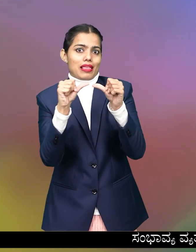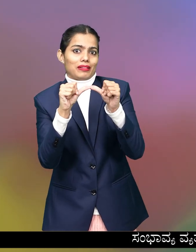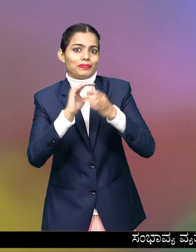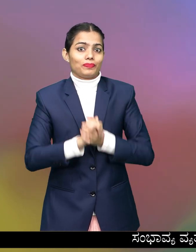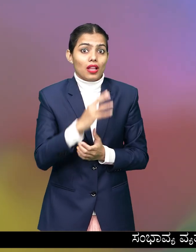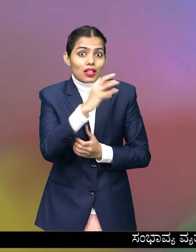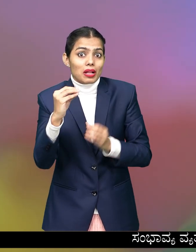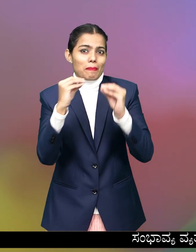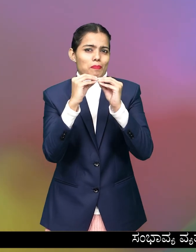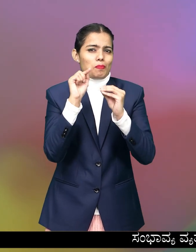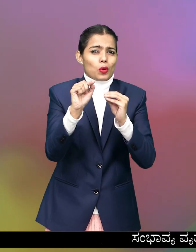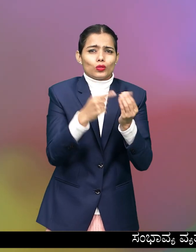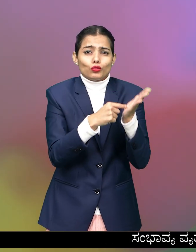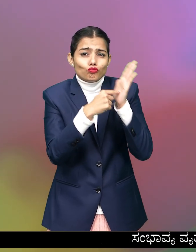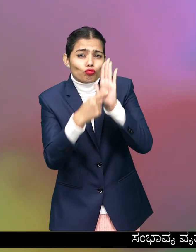ಇವರಿಂದ ನೀಡಲಾಗುತ್ತದೆ.